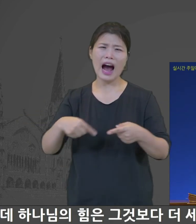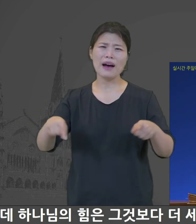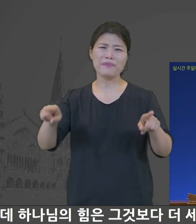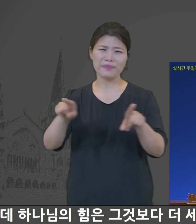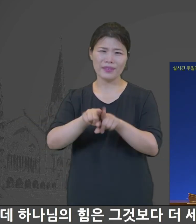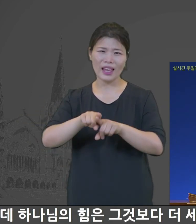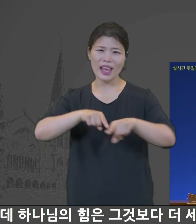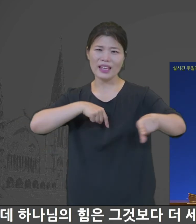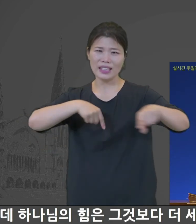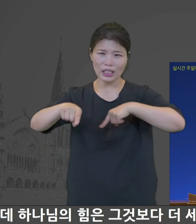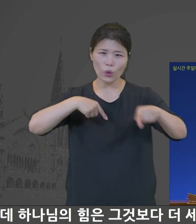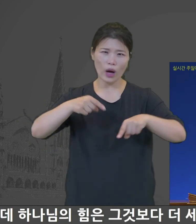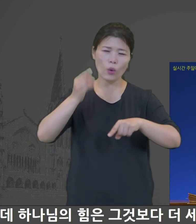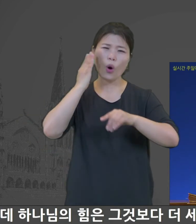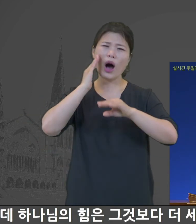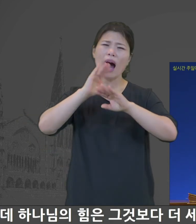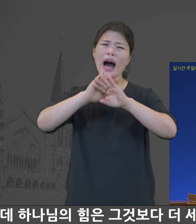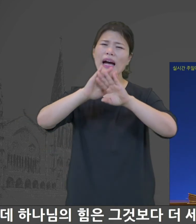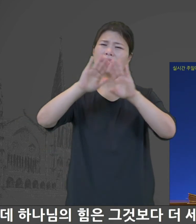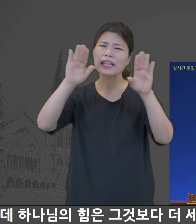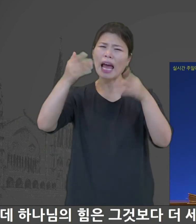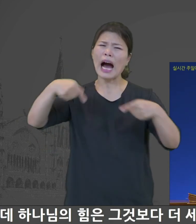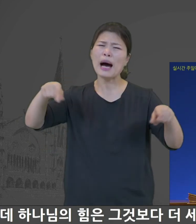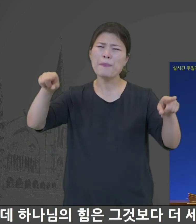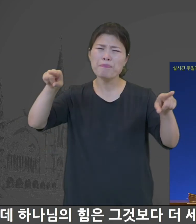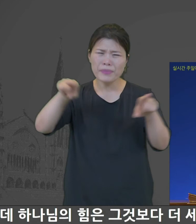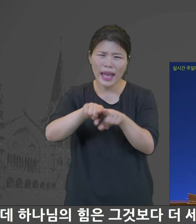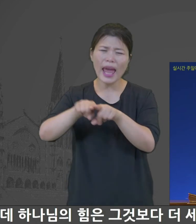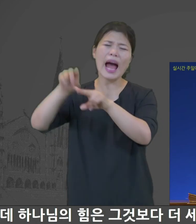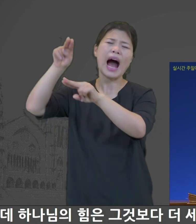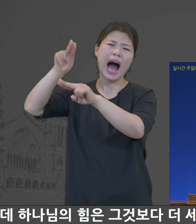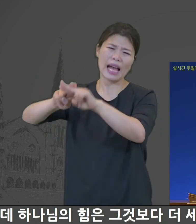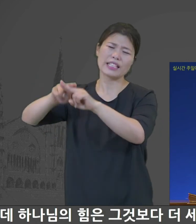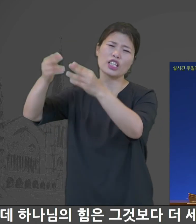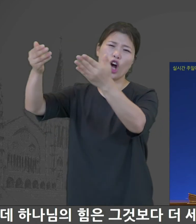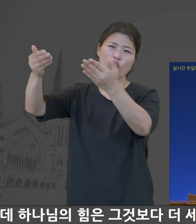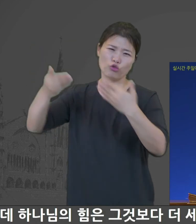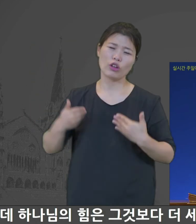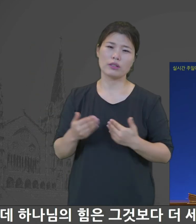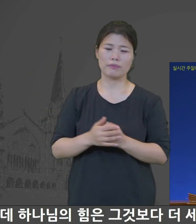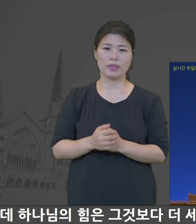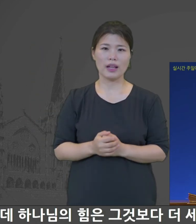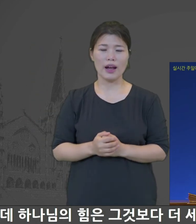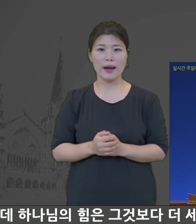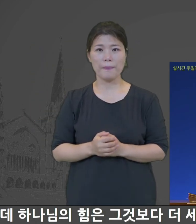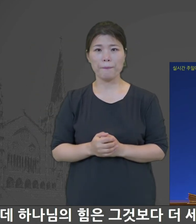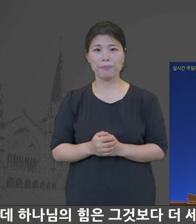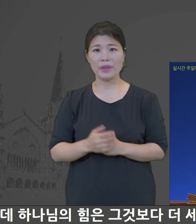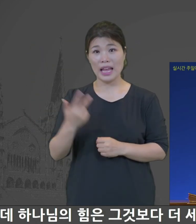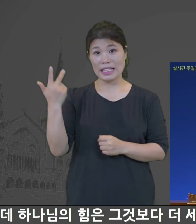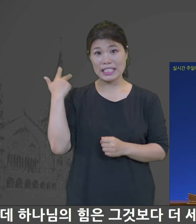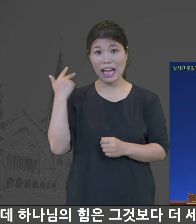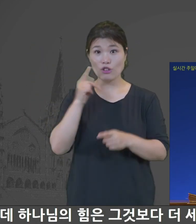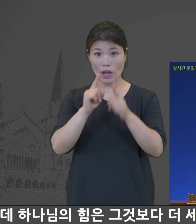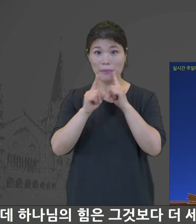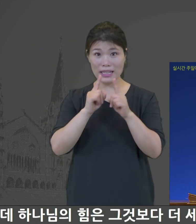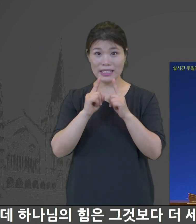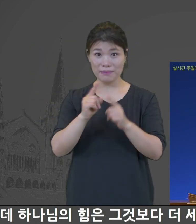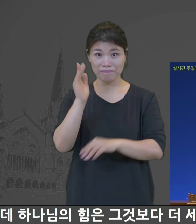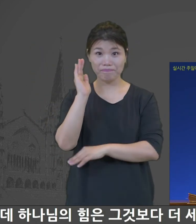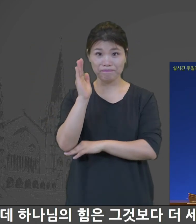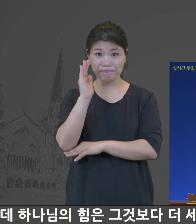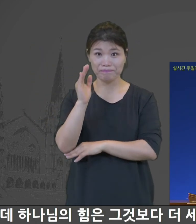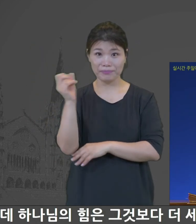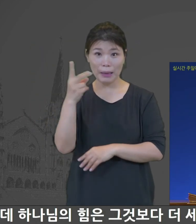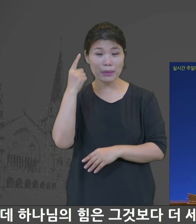함께 하늘에 앉으셨다는 거예요. 이 방법밖에 없다는 거예요. 자, 지난주 말씀으로 가봅니다.